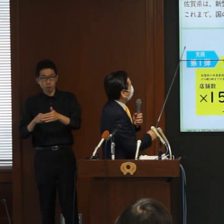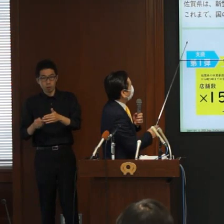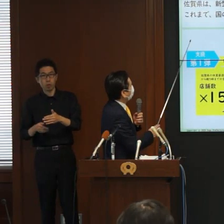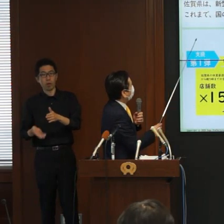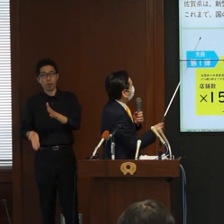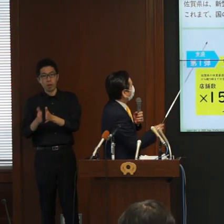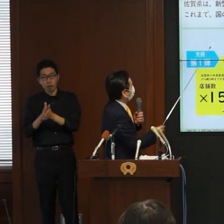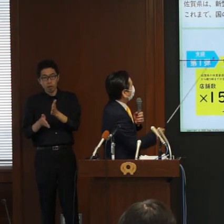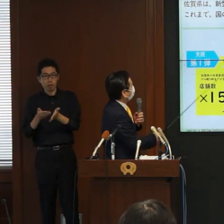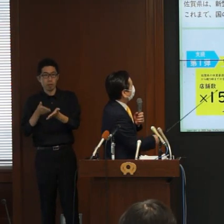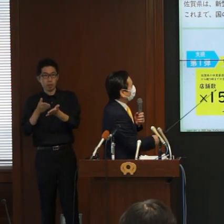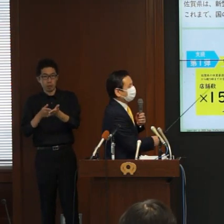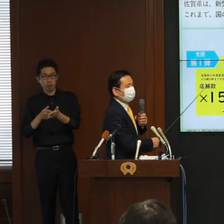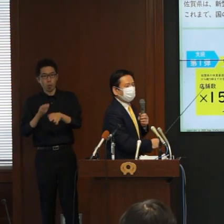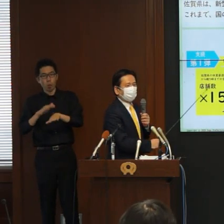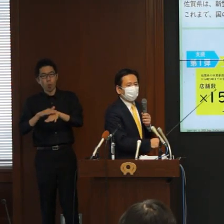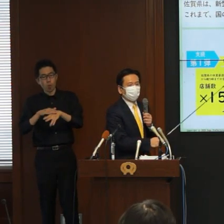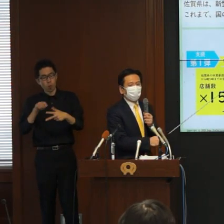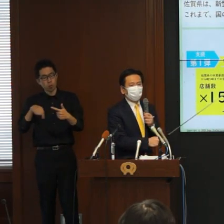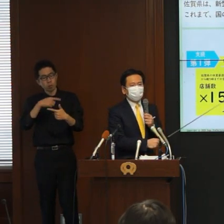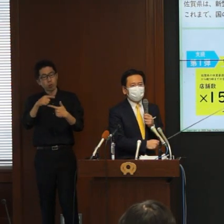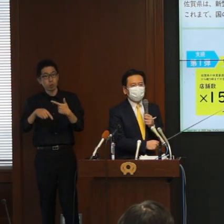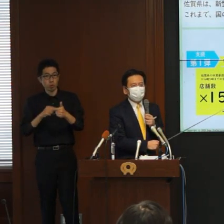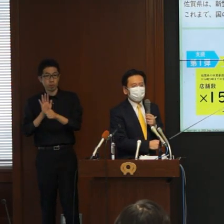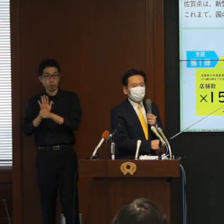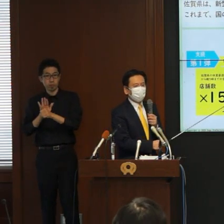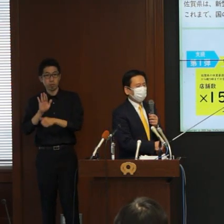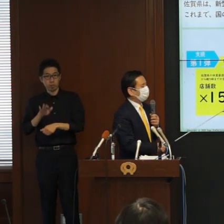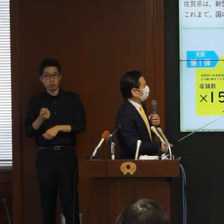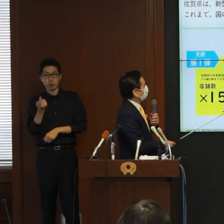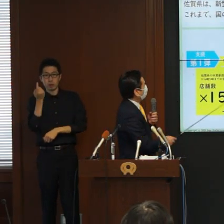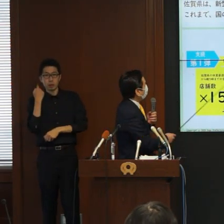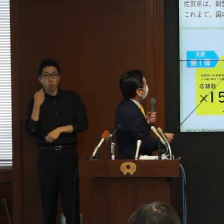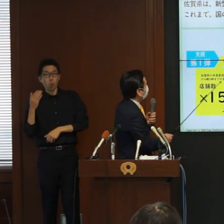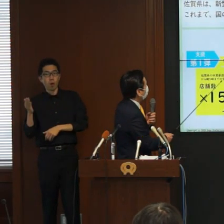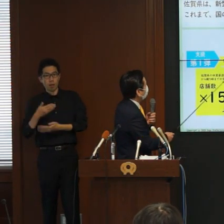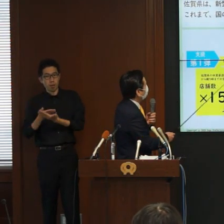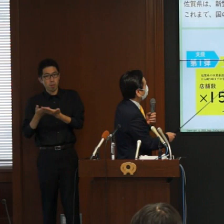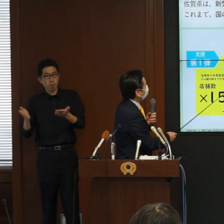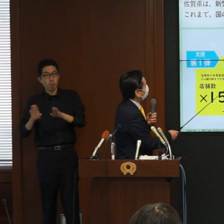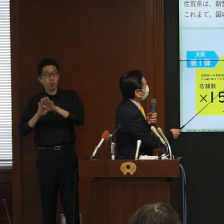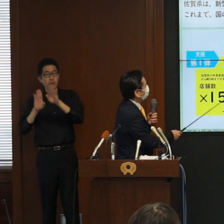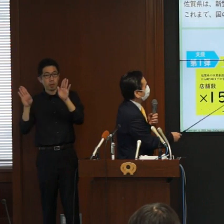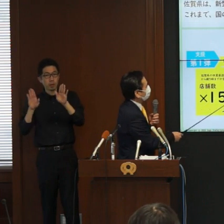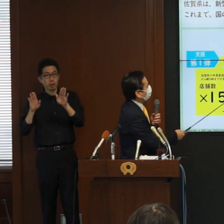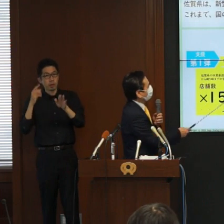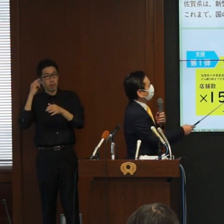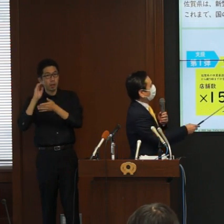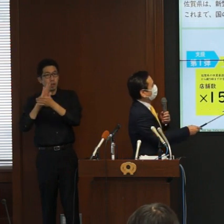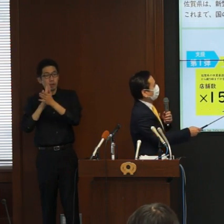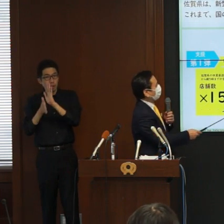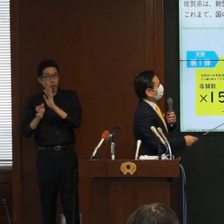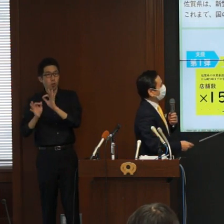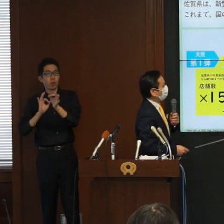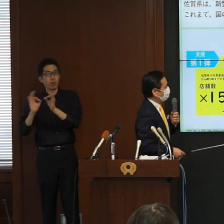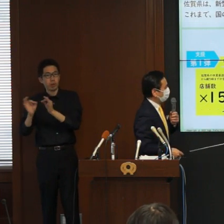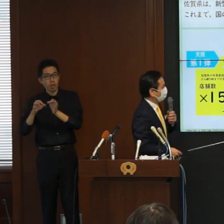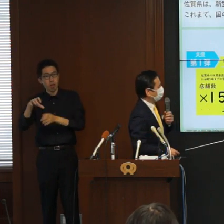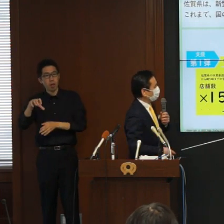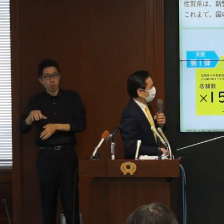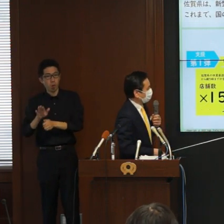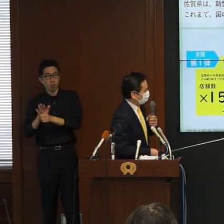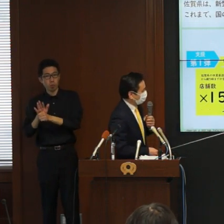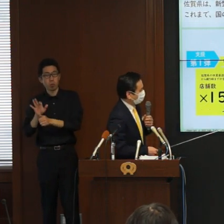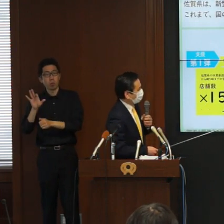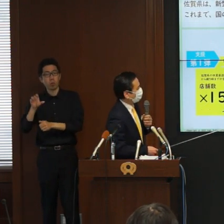。昨日から交付が始まりましたけれども、佐賀県の健康休業支援金と県境スト